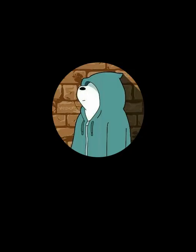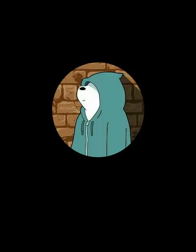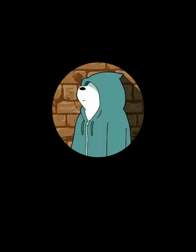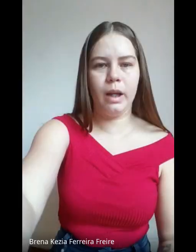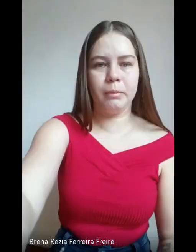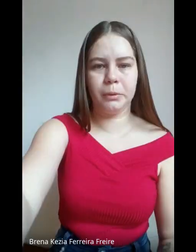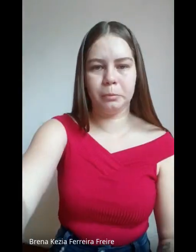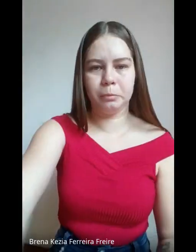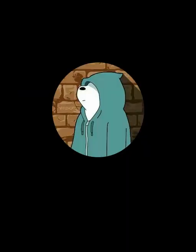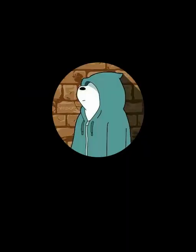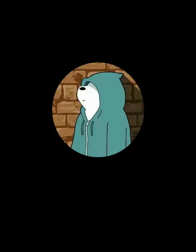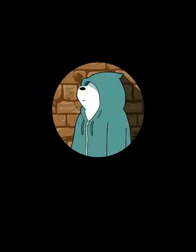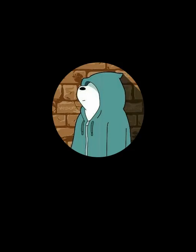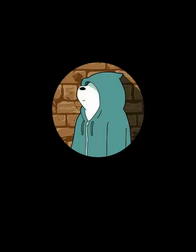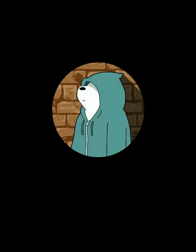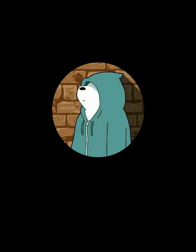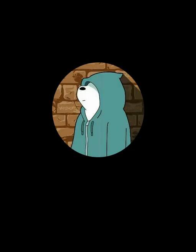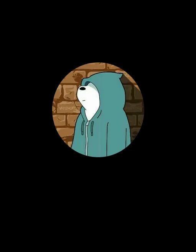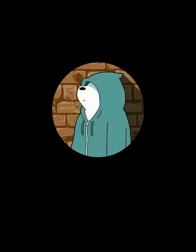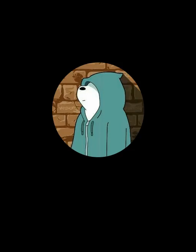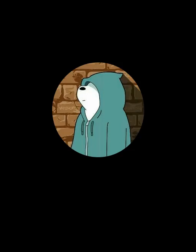Oi, amor. Eu botei destruído.